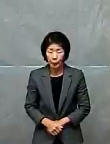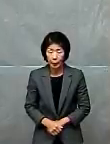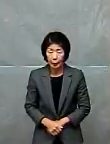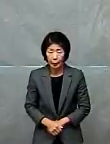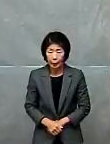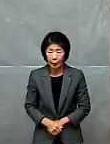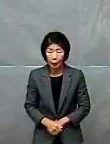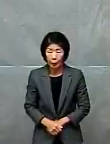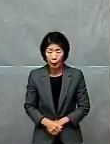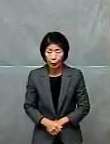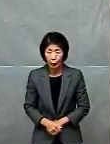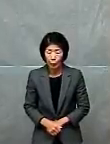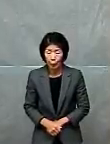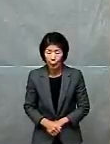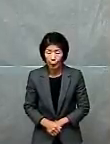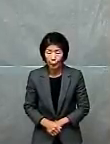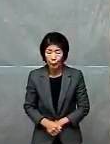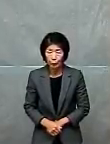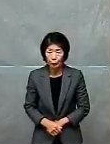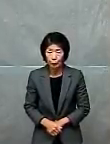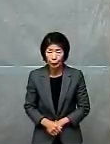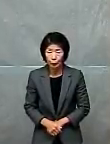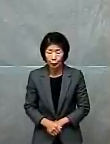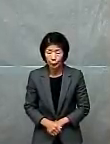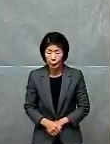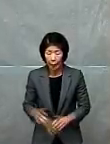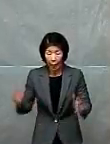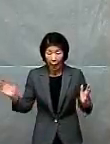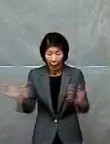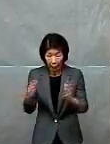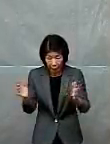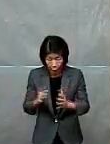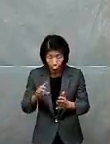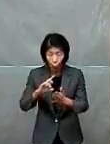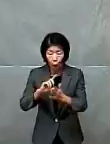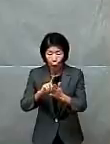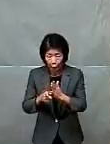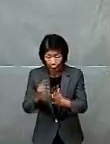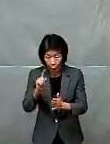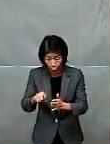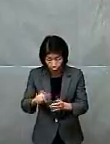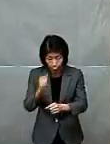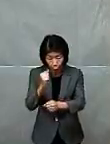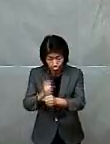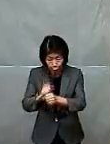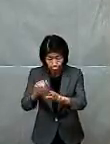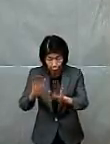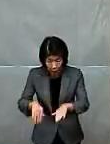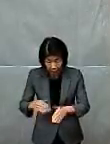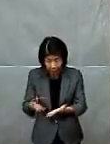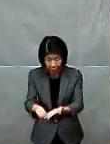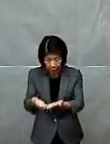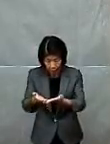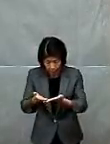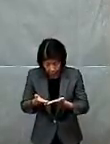うものを作ったからというようなことをしっかりとですね、